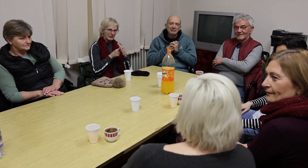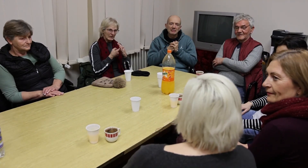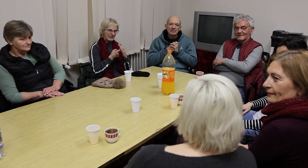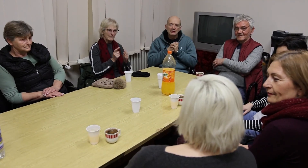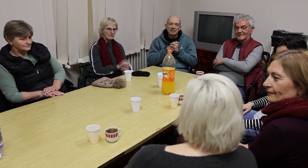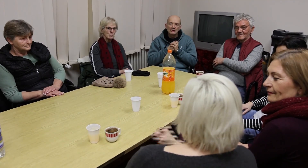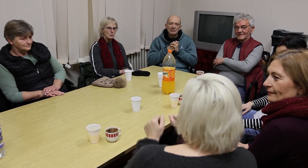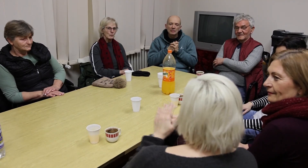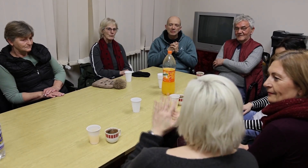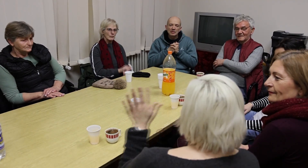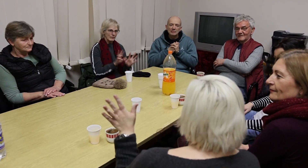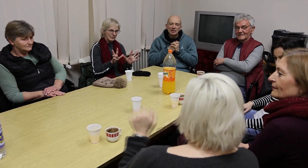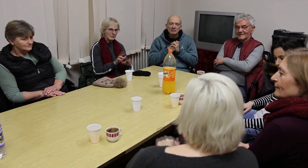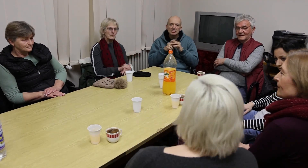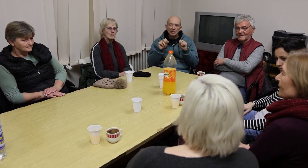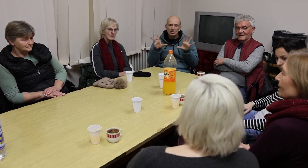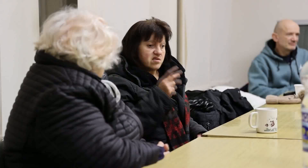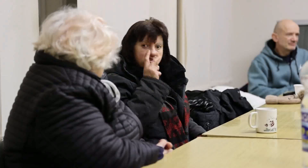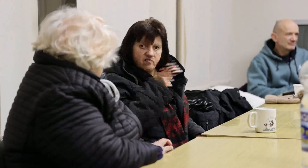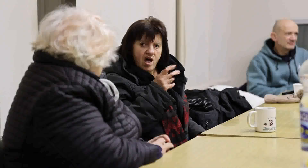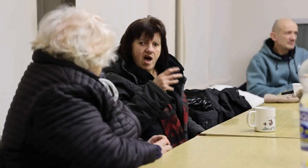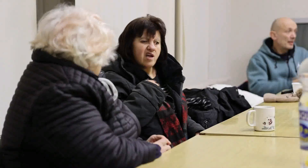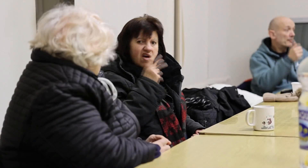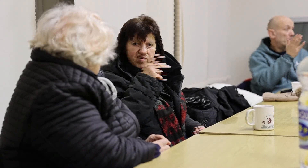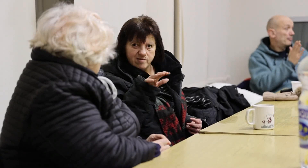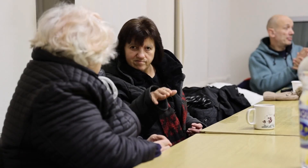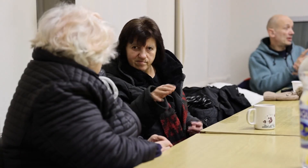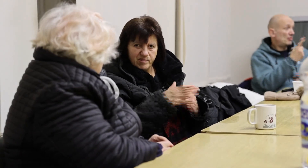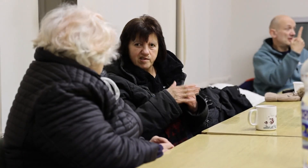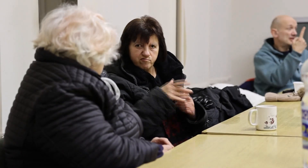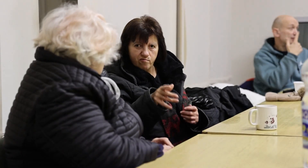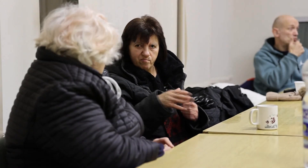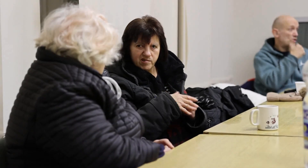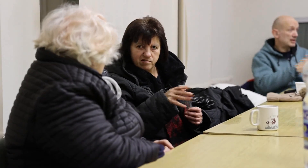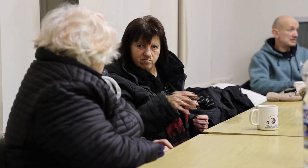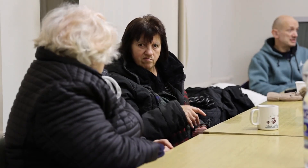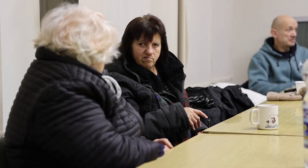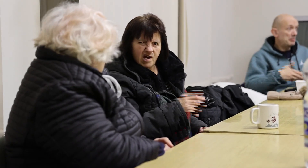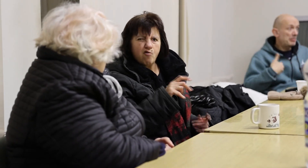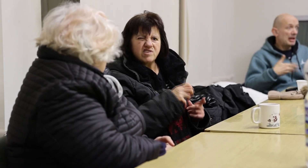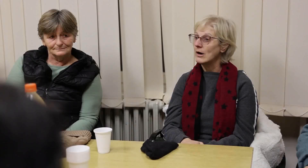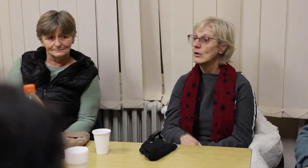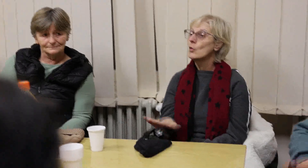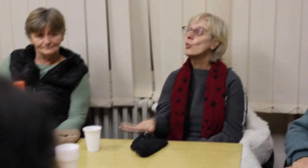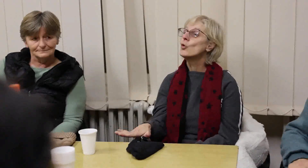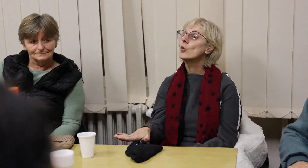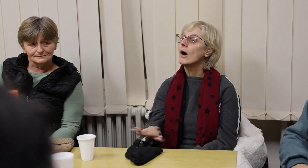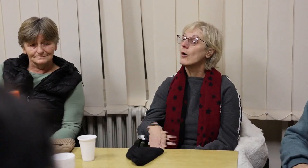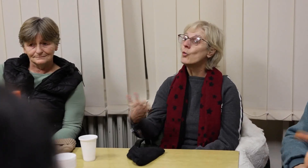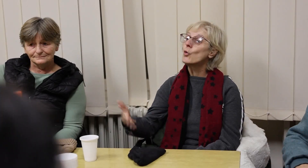közalkalmazottaknyelvi kommunikációs tanfolyamot a községi egészségügyianácszervezte az önkormányzat táogatásával jovan bujkov több mint